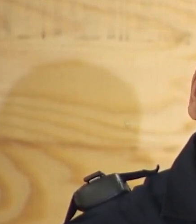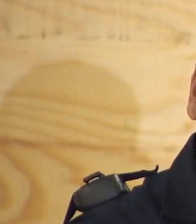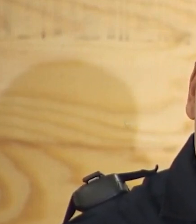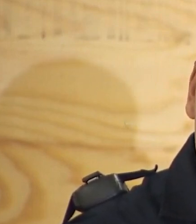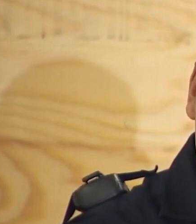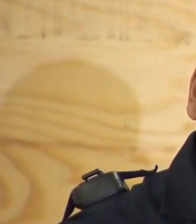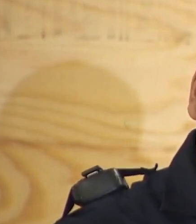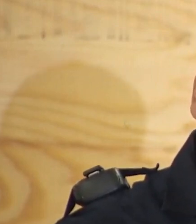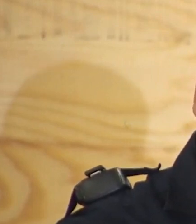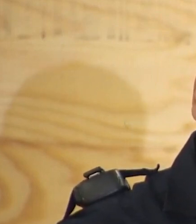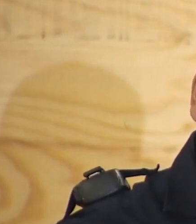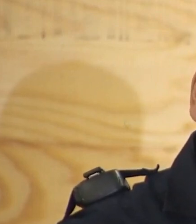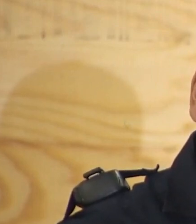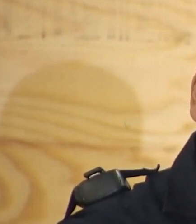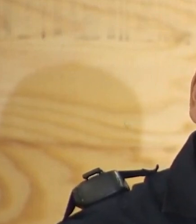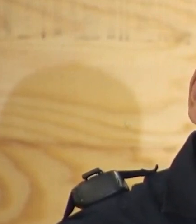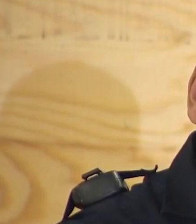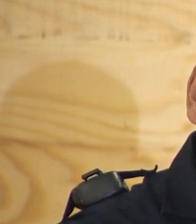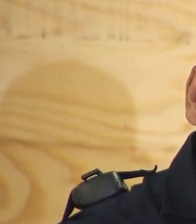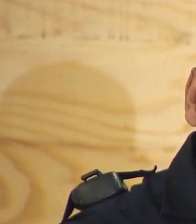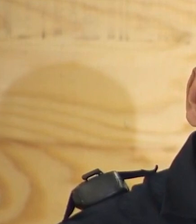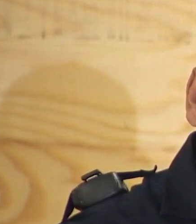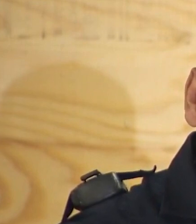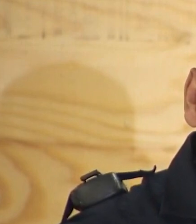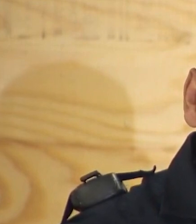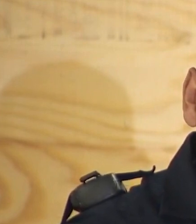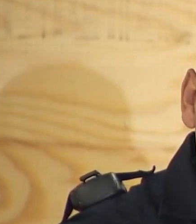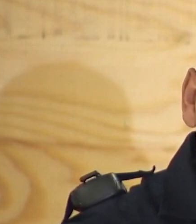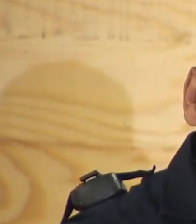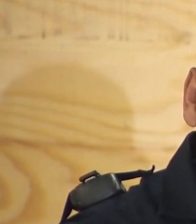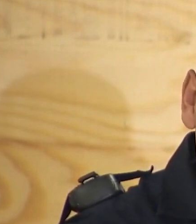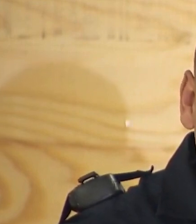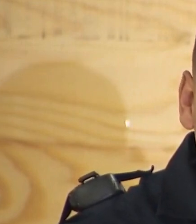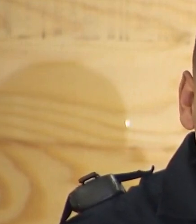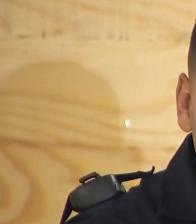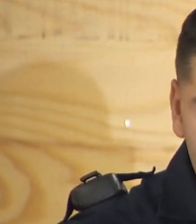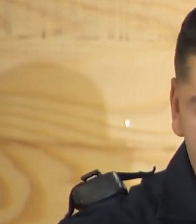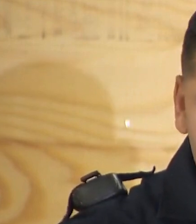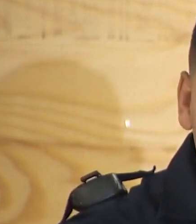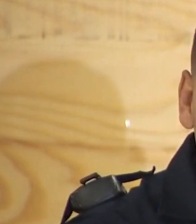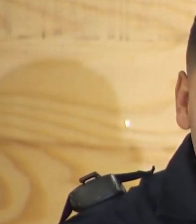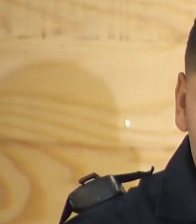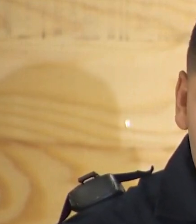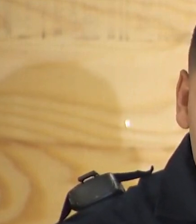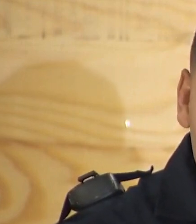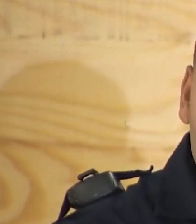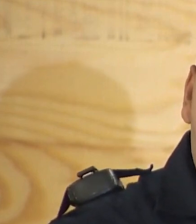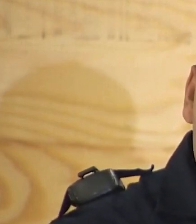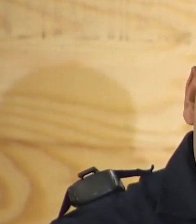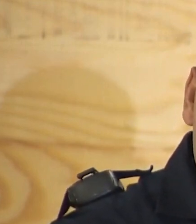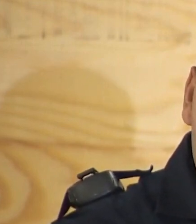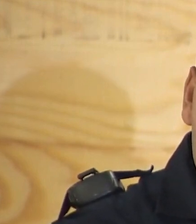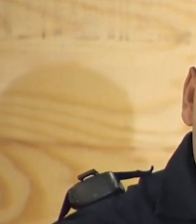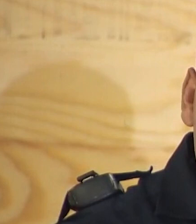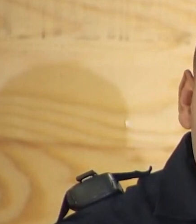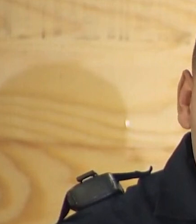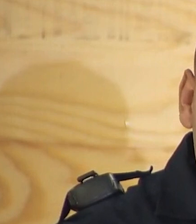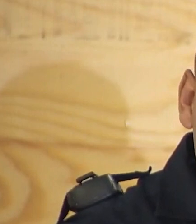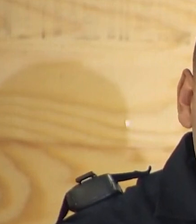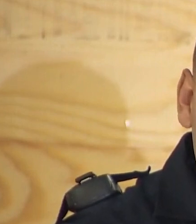toda la información. Si hay otras entidades que no pueden llegar allí, vamos a estar aquí disponible, aquí afuerita, so si tienen